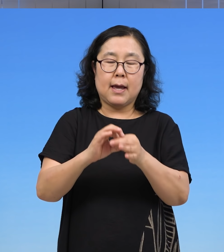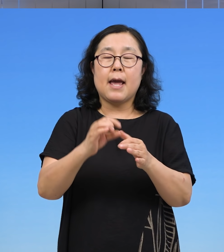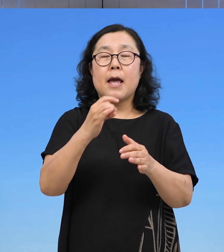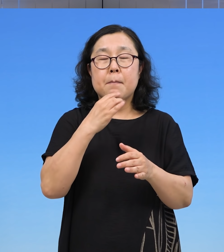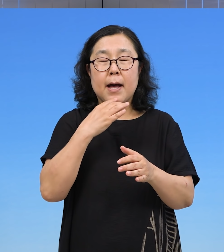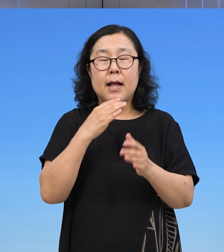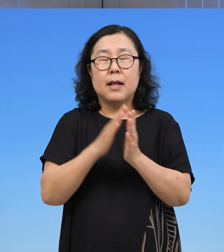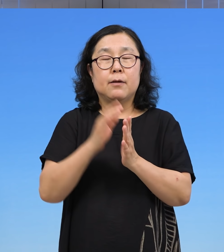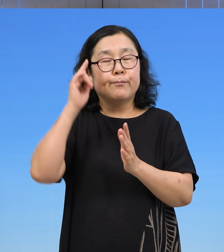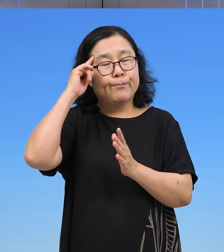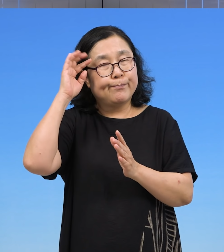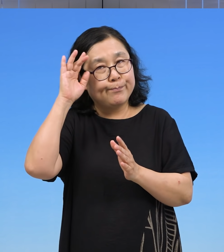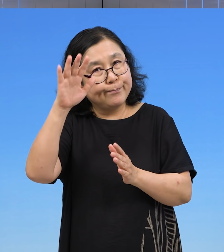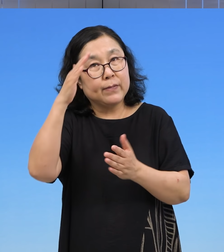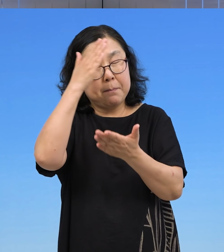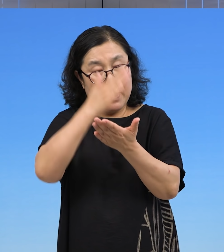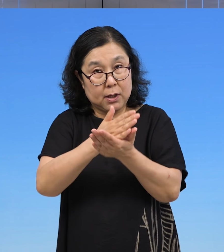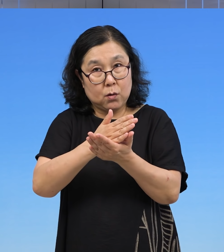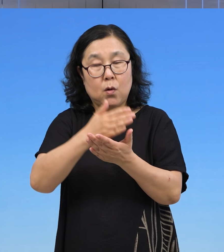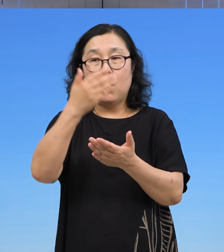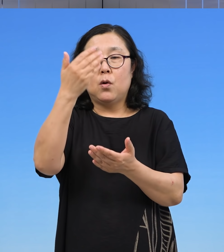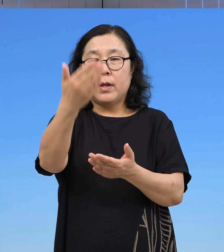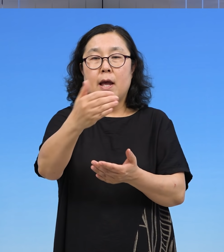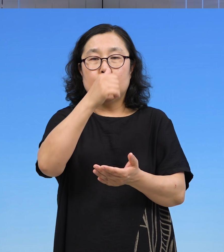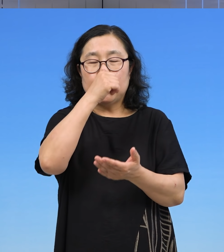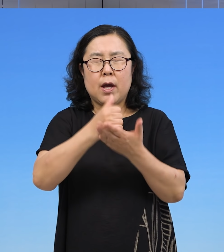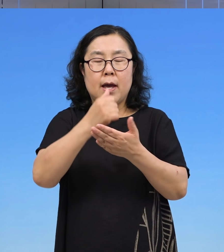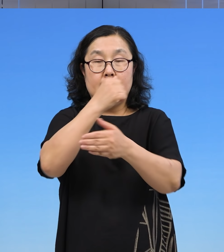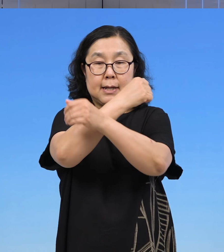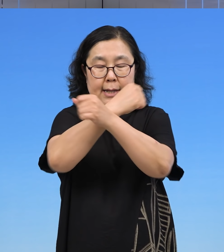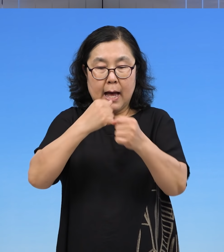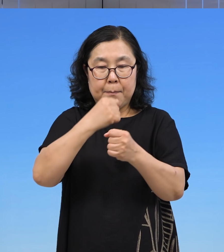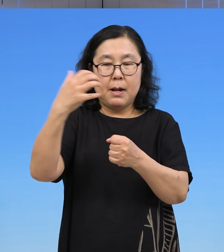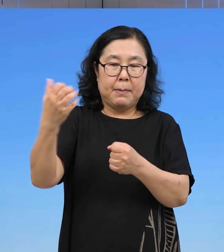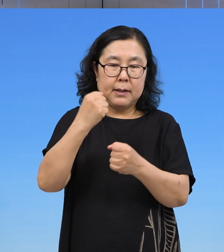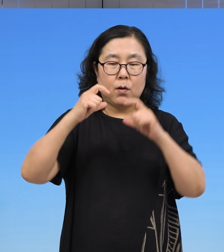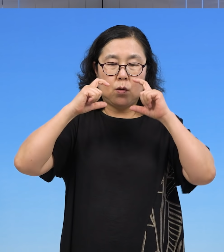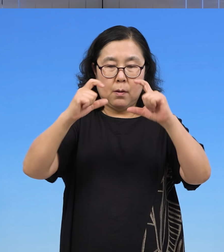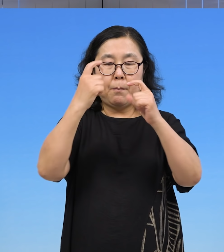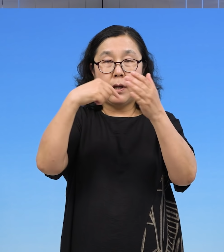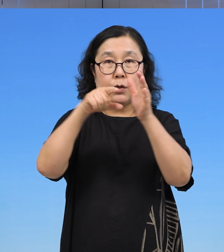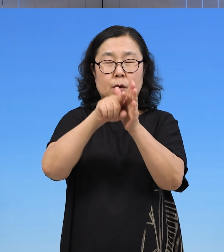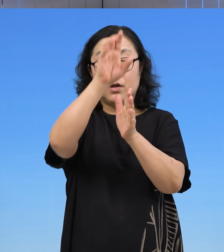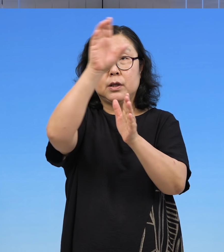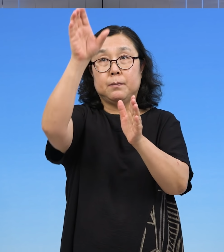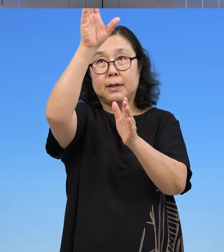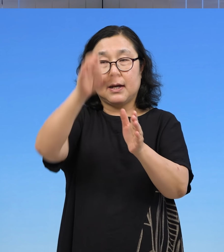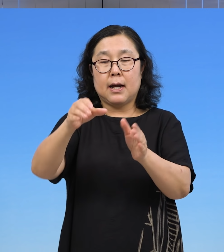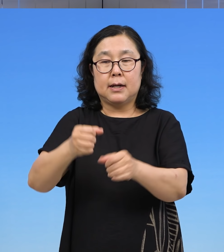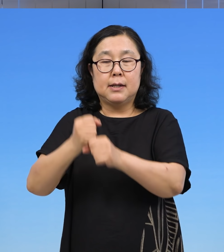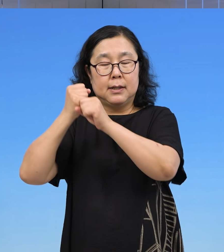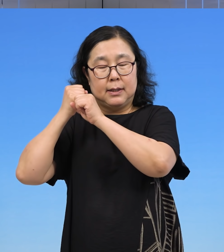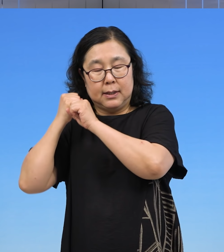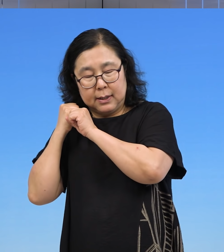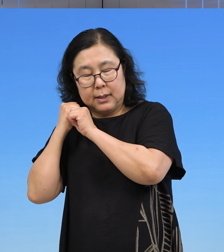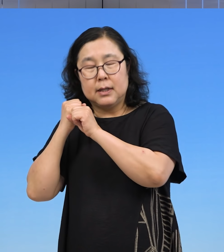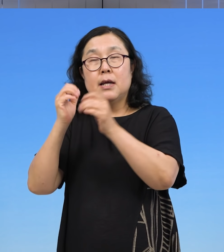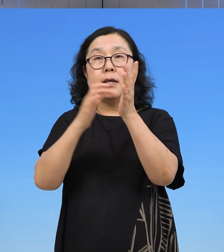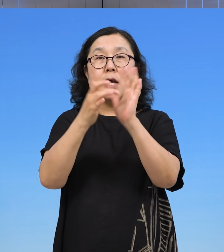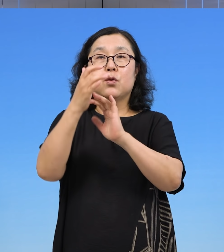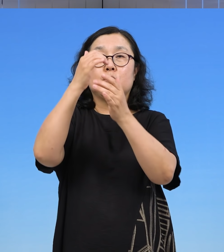내 죄사함을 받았느니라 선포하시기 위하여 십자가 지신 그 예수 그리스도를 마음으로